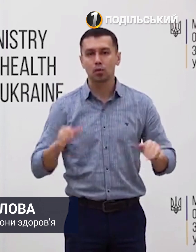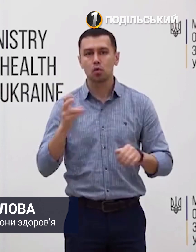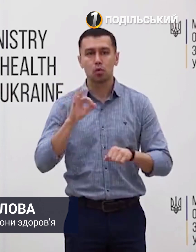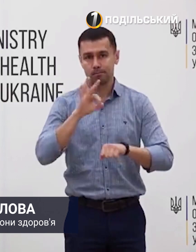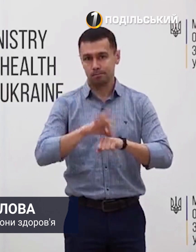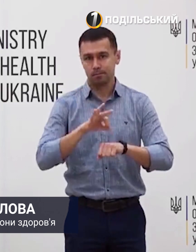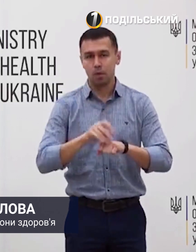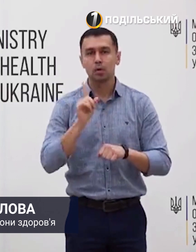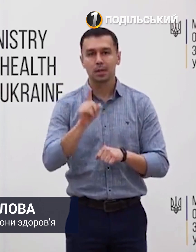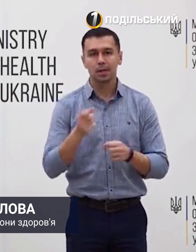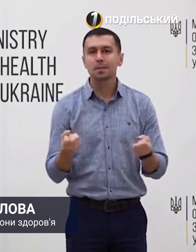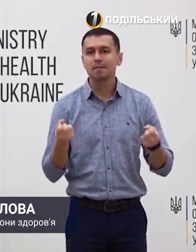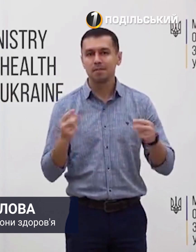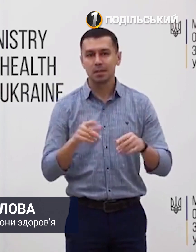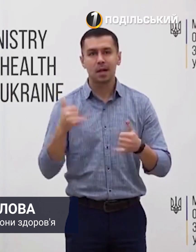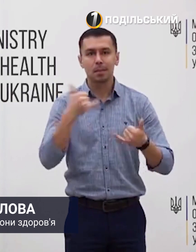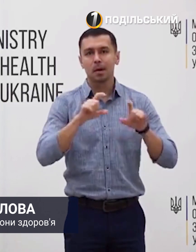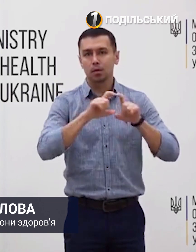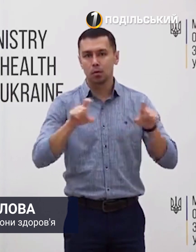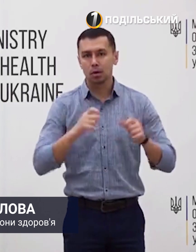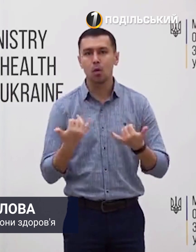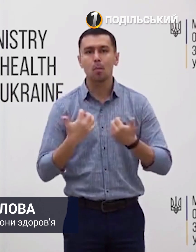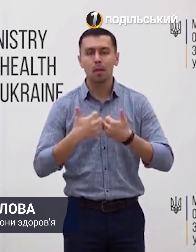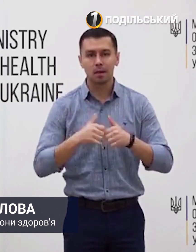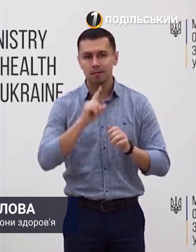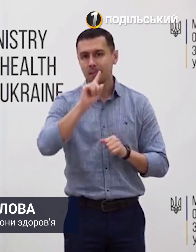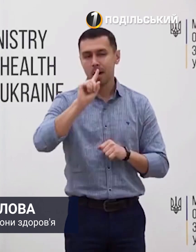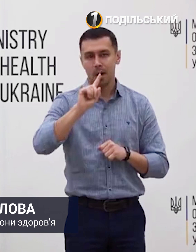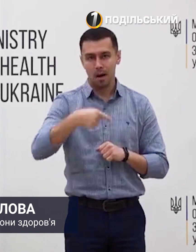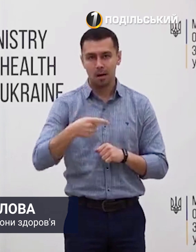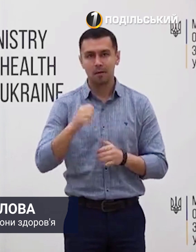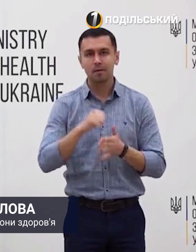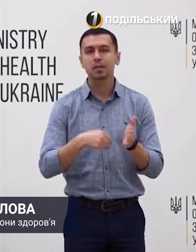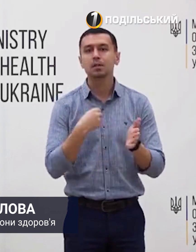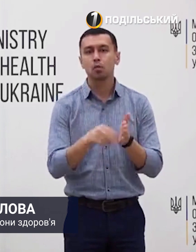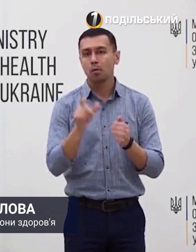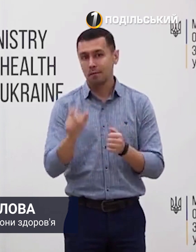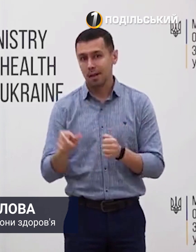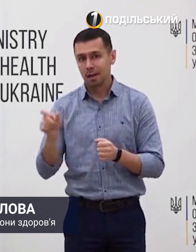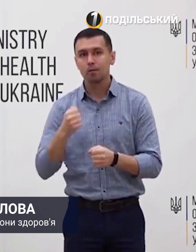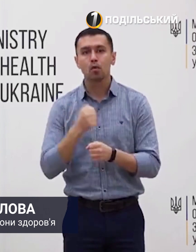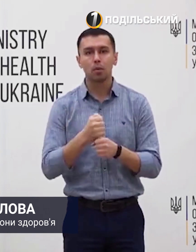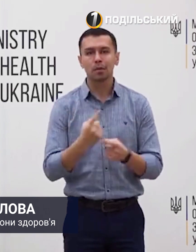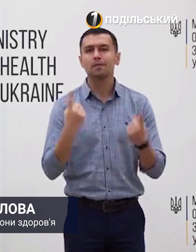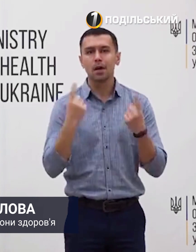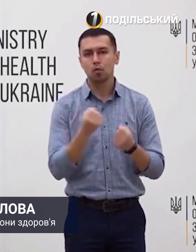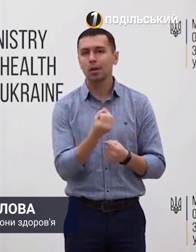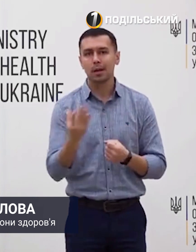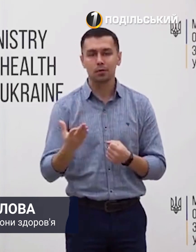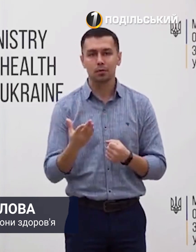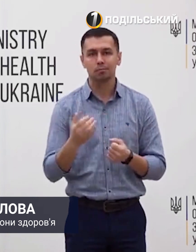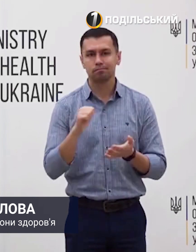онкології, оскільки специфічне лабораторне обладнання вимагає від закупівельників роботи з великою